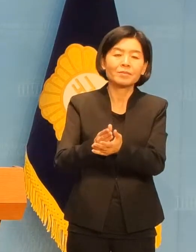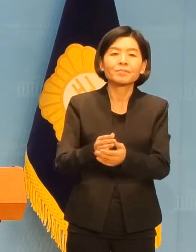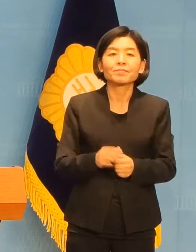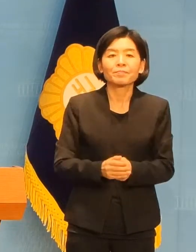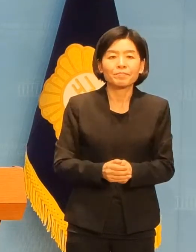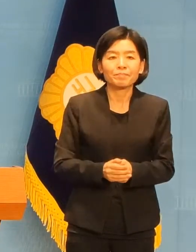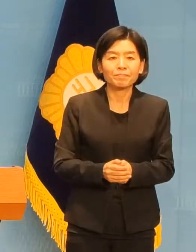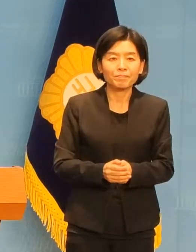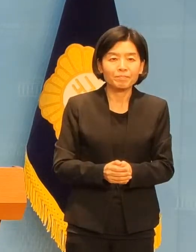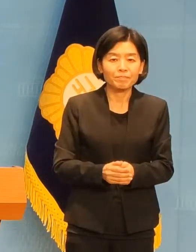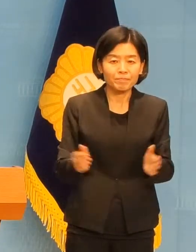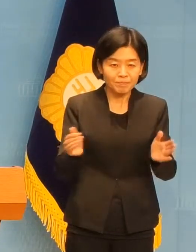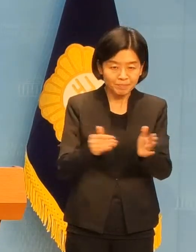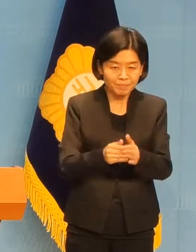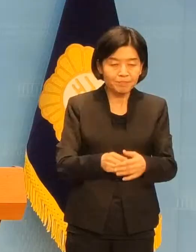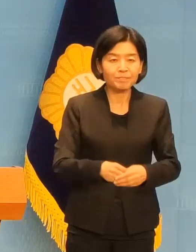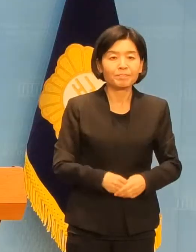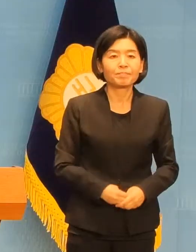이상입니다.